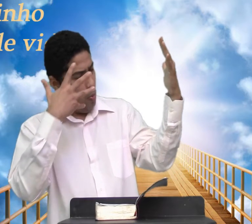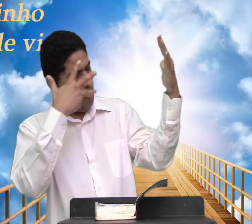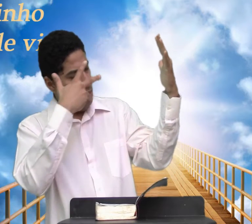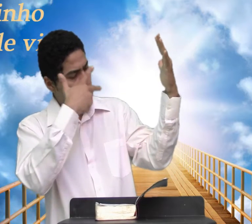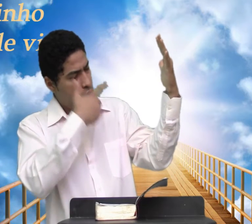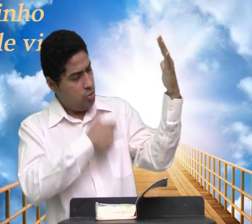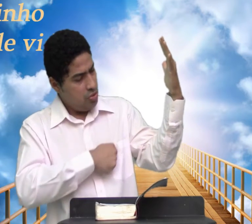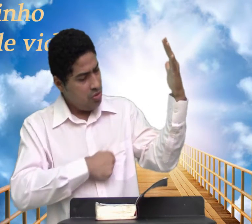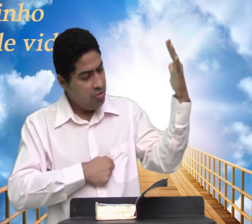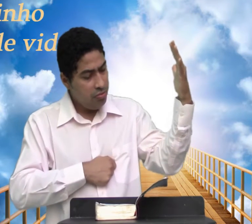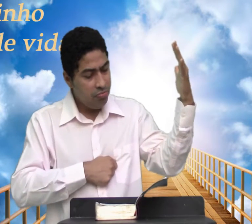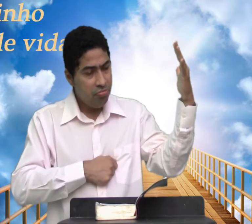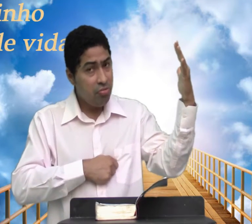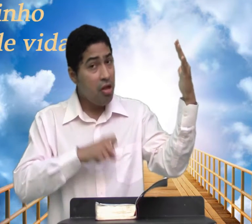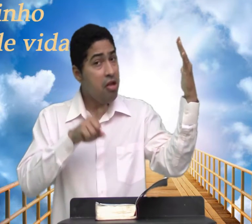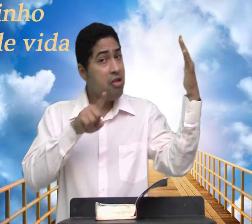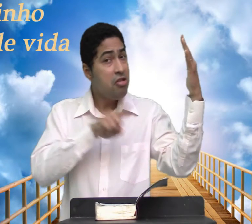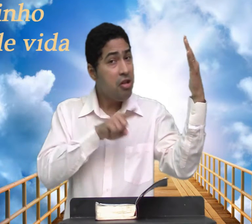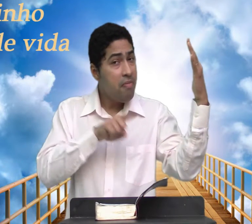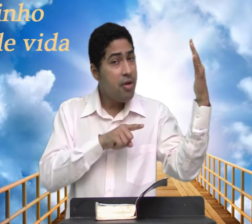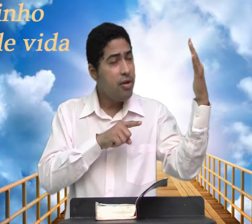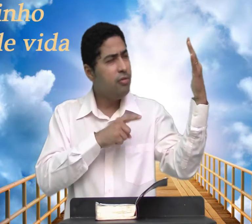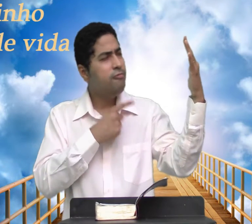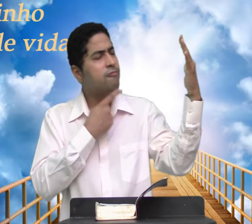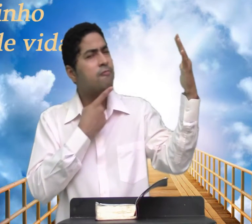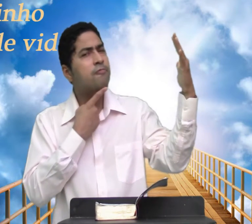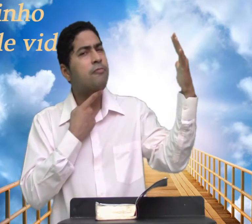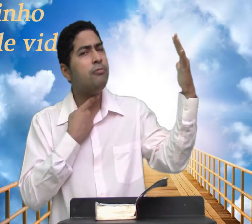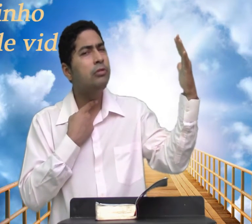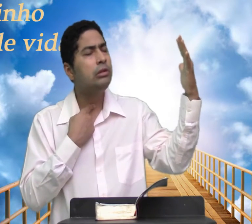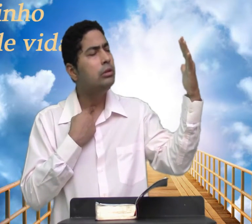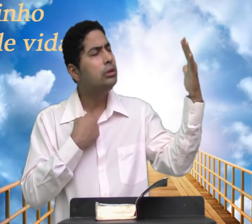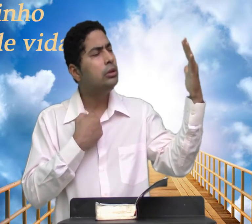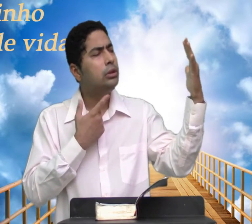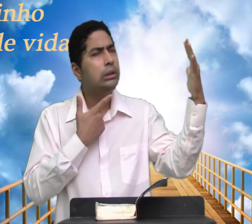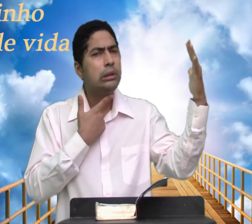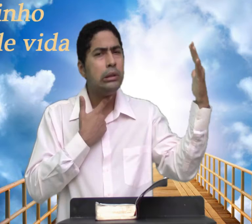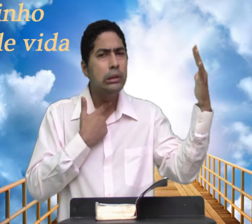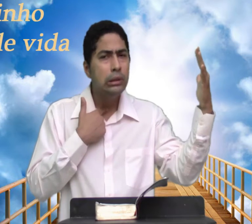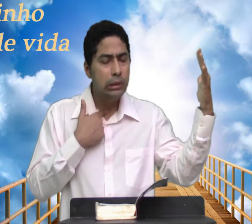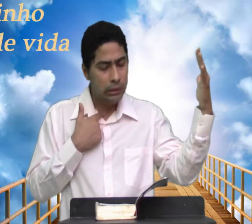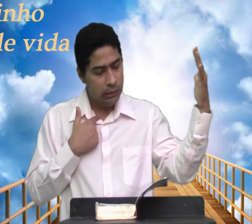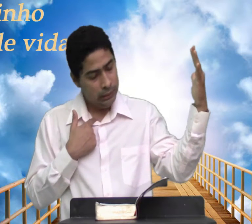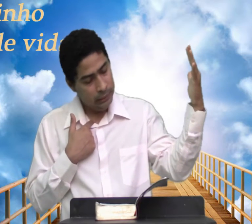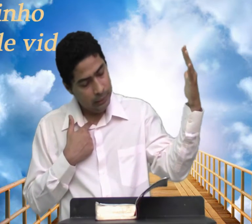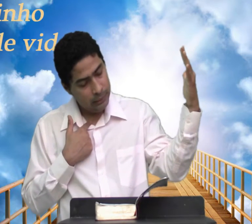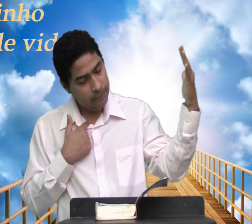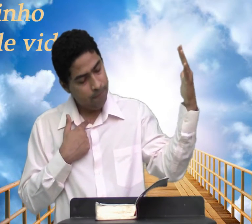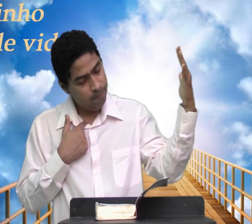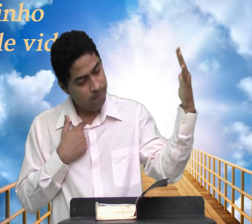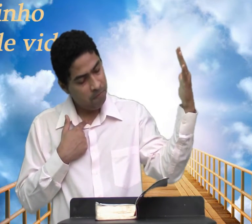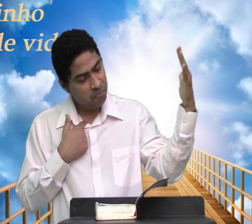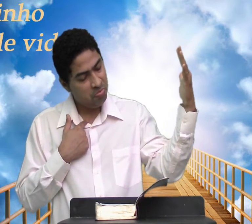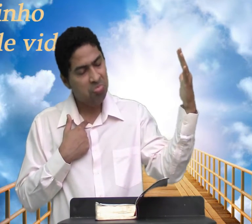belas. E também desejável para dar entendimento. Então a mulher tomou do